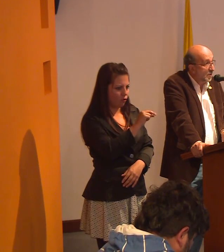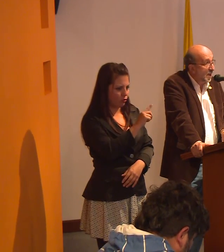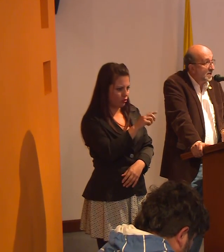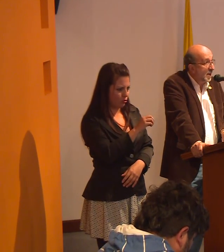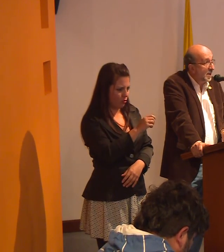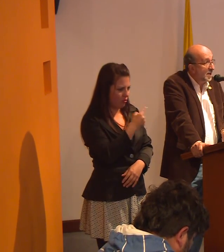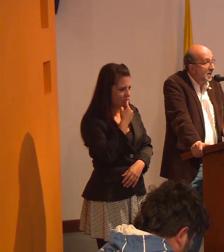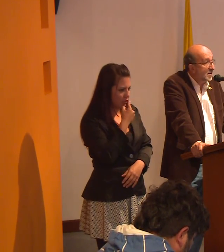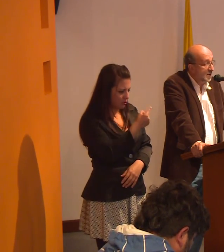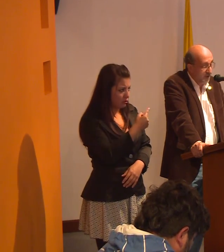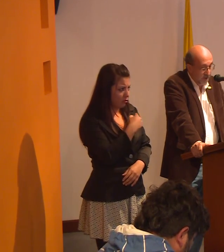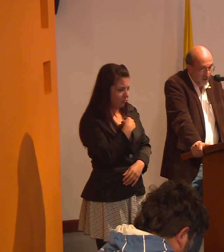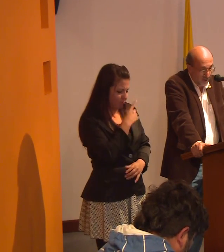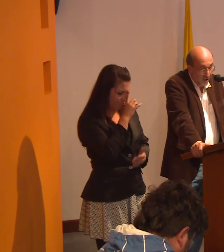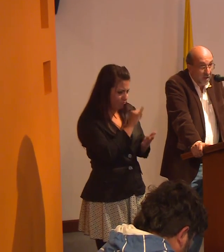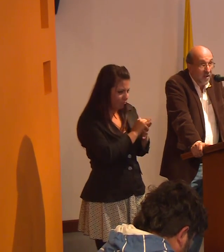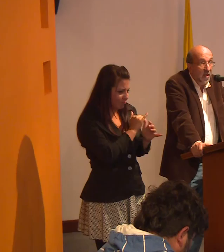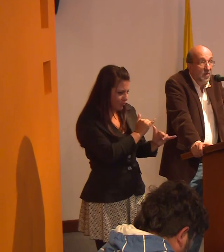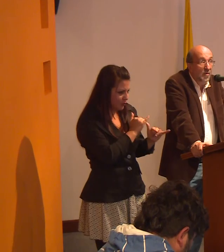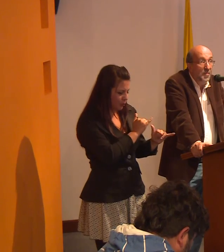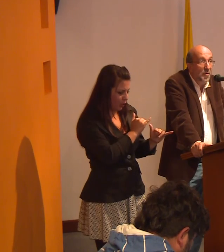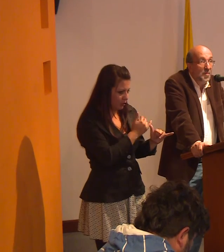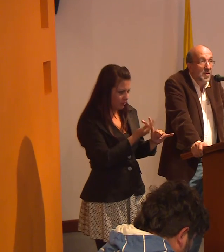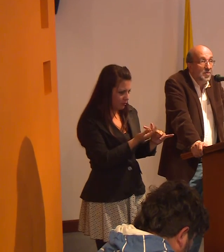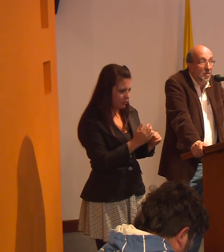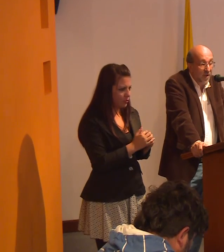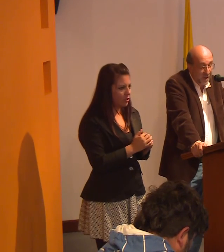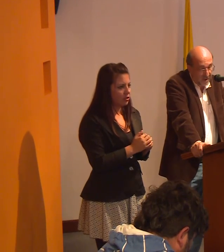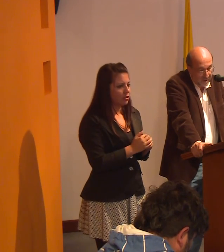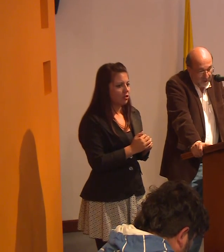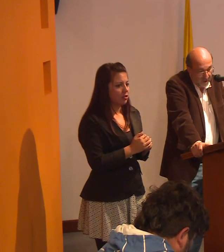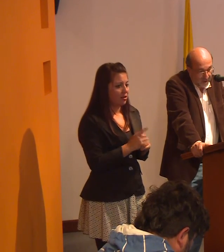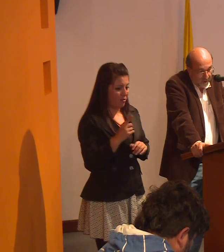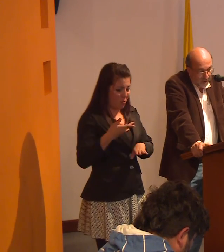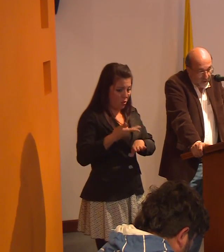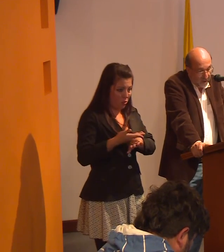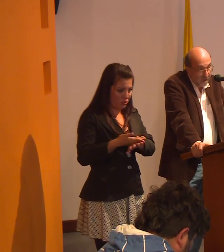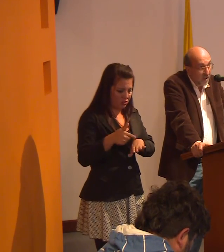que en algunas de ellas el compromiso es,